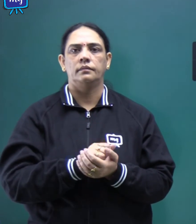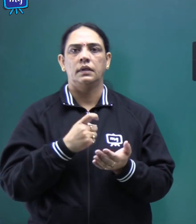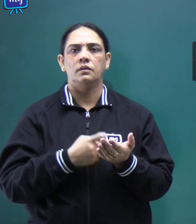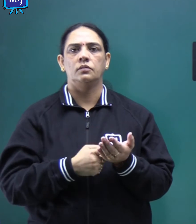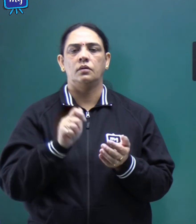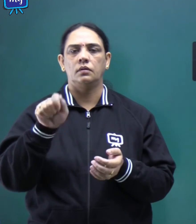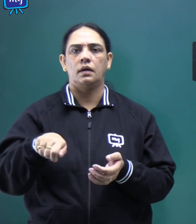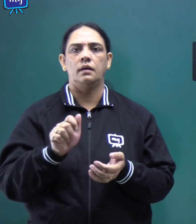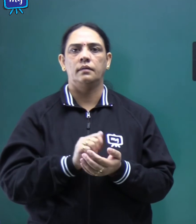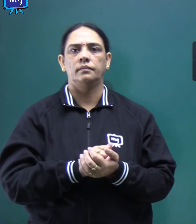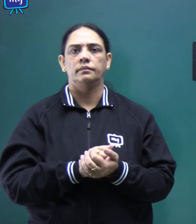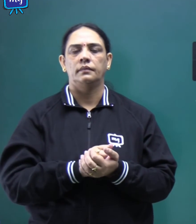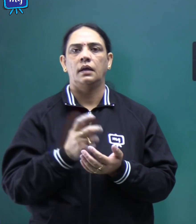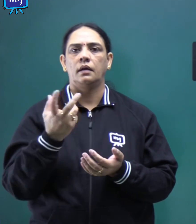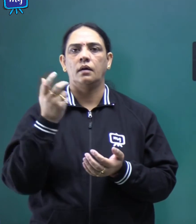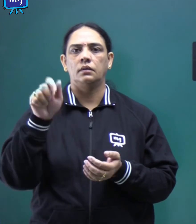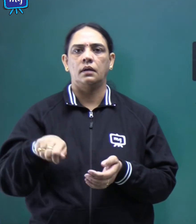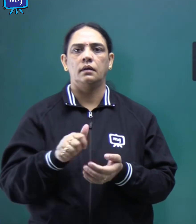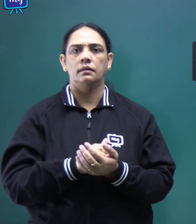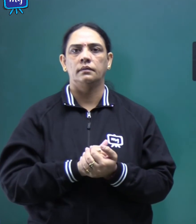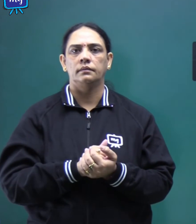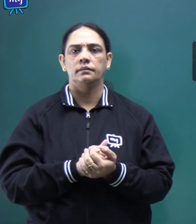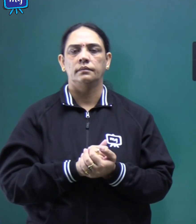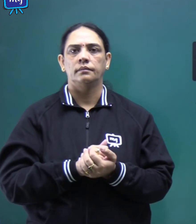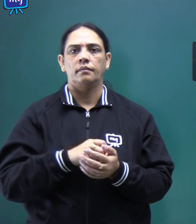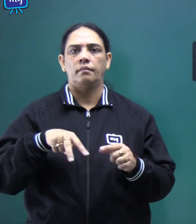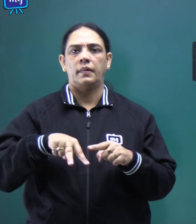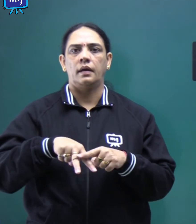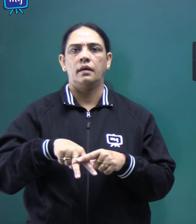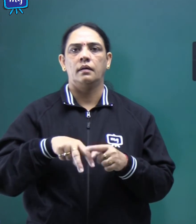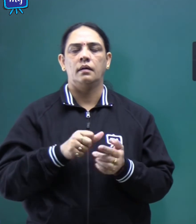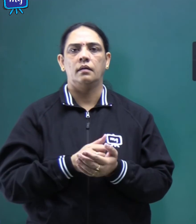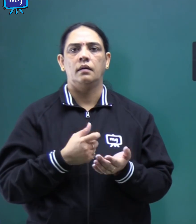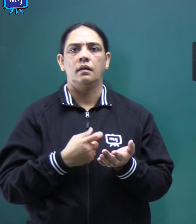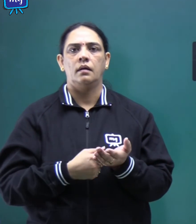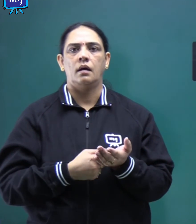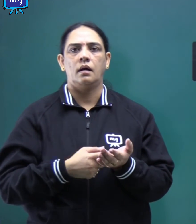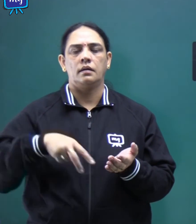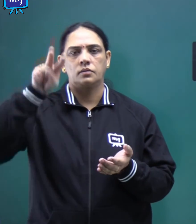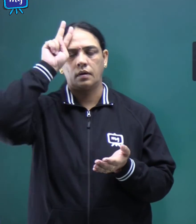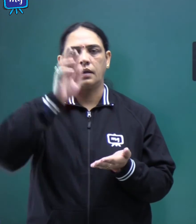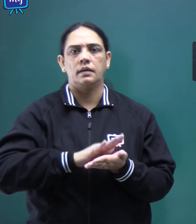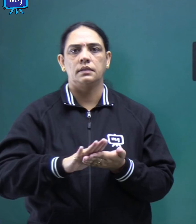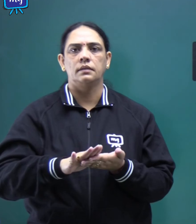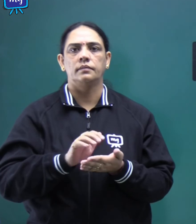सूत्र होता है, क्या होता है? पाई आर स्क्वायर एच।